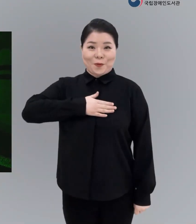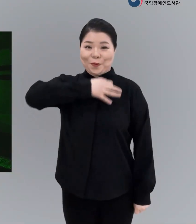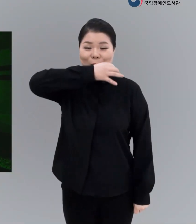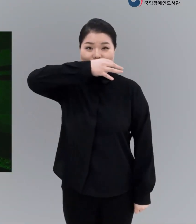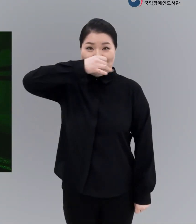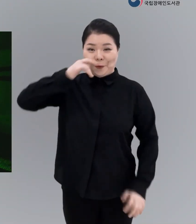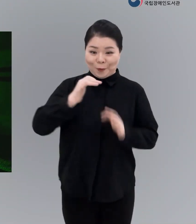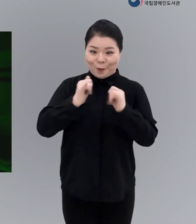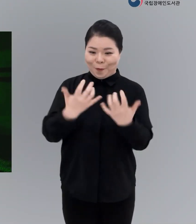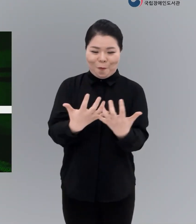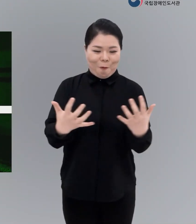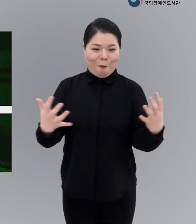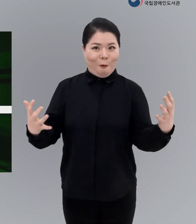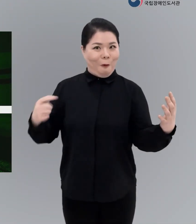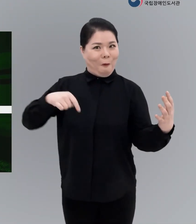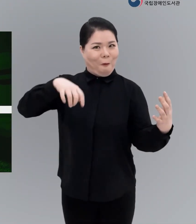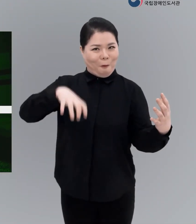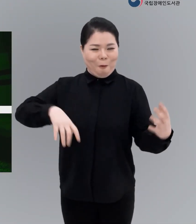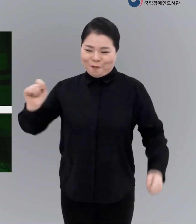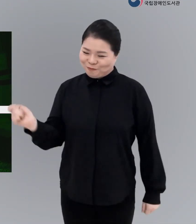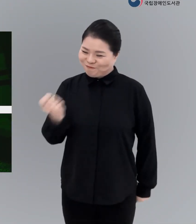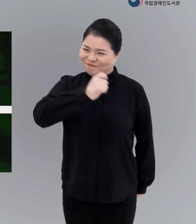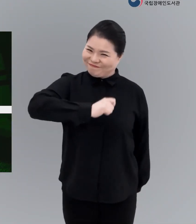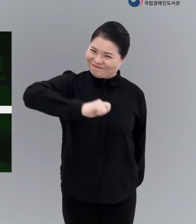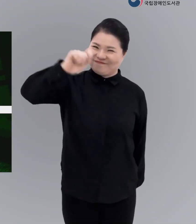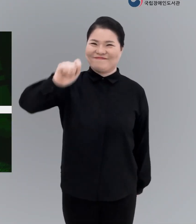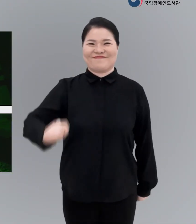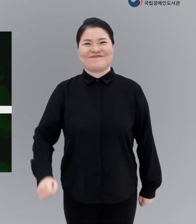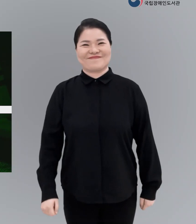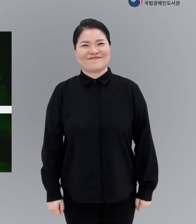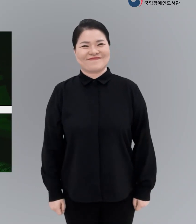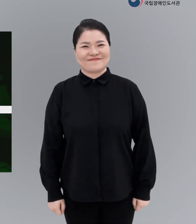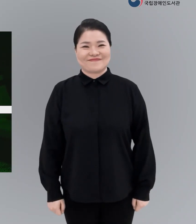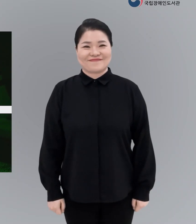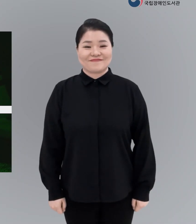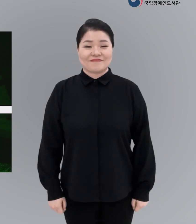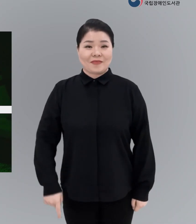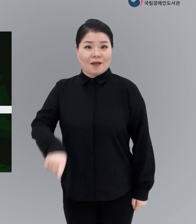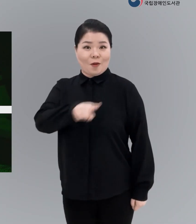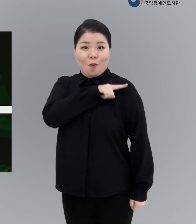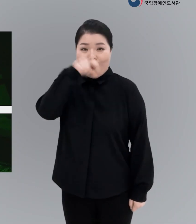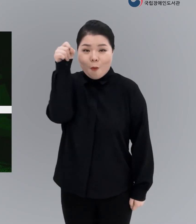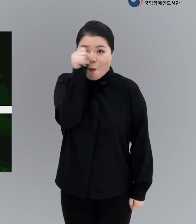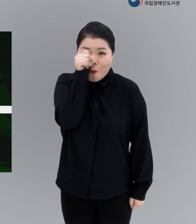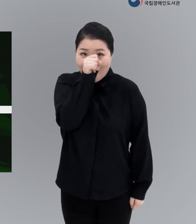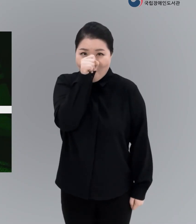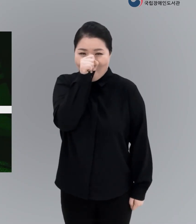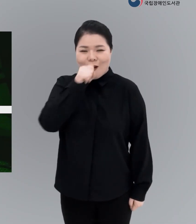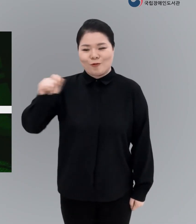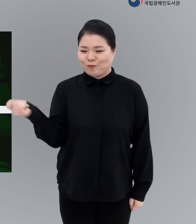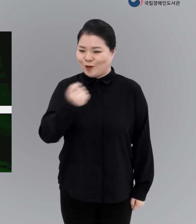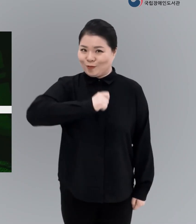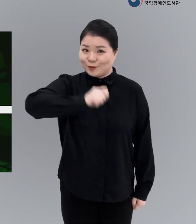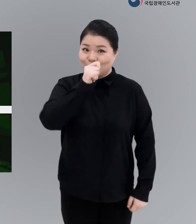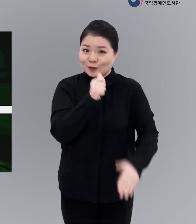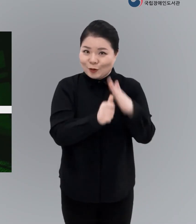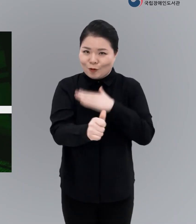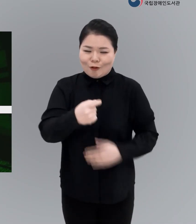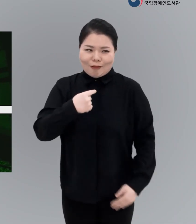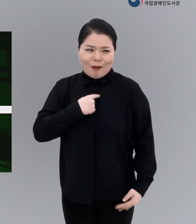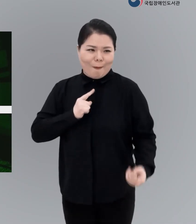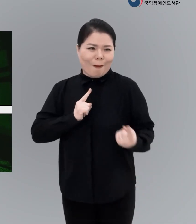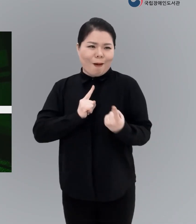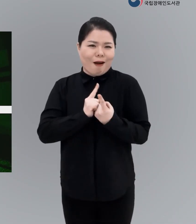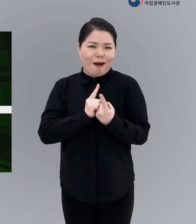나를 흥분시키게 만든 대중 앞에서 테니스를 쳤다. 내가 가장 좋아하는 선수인 그와